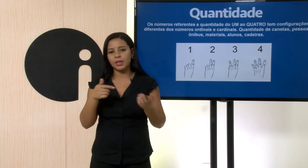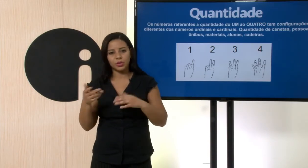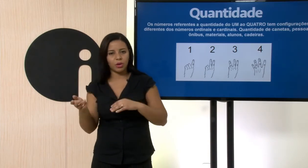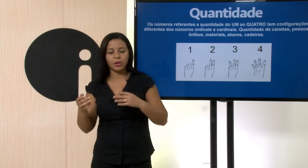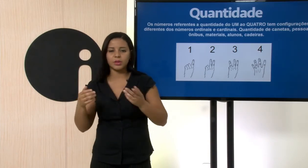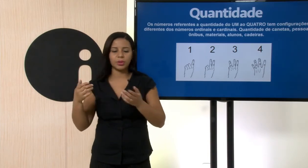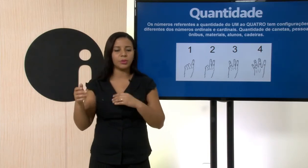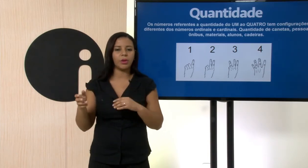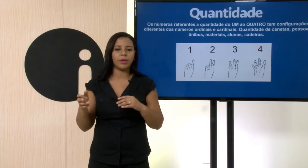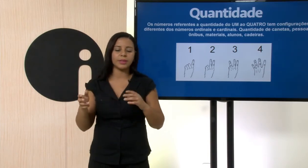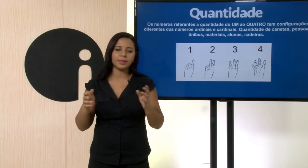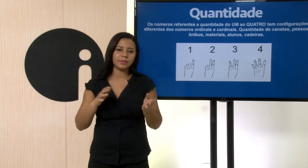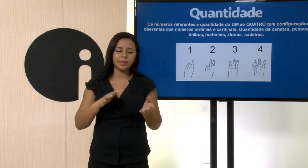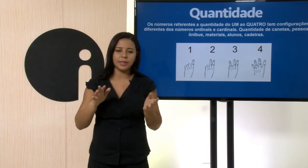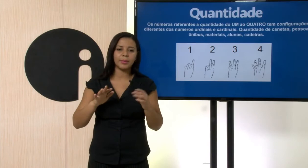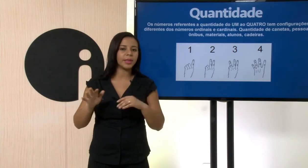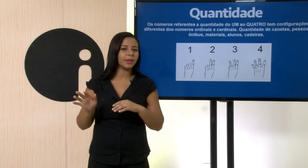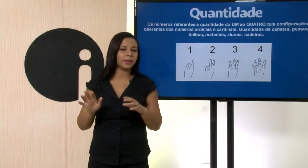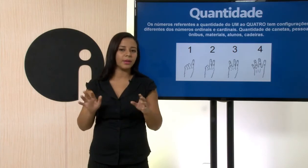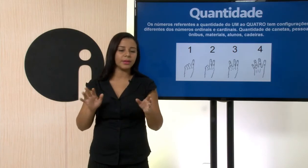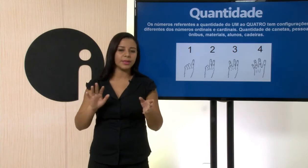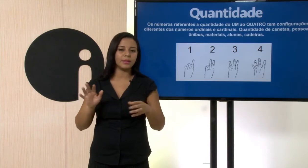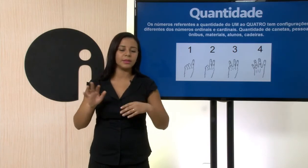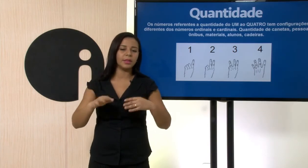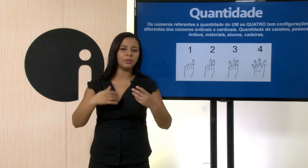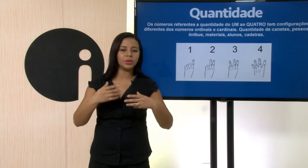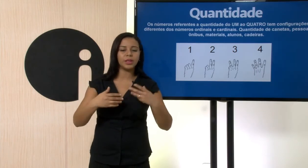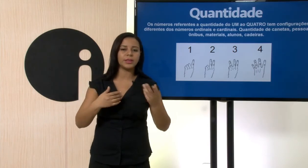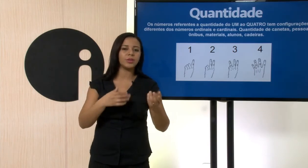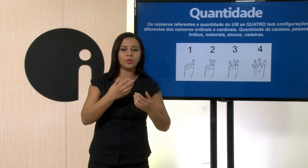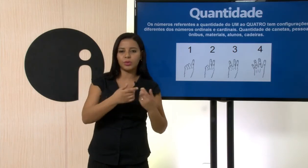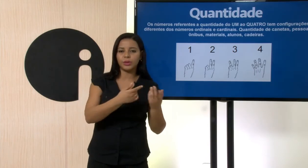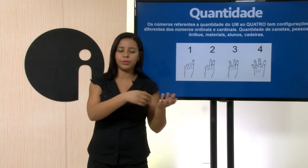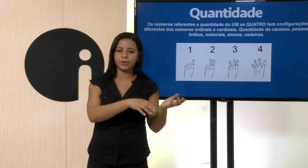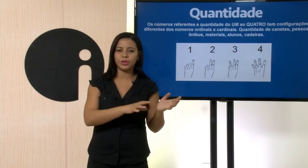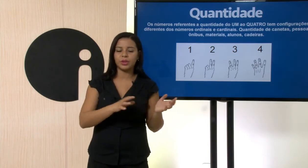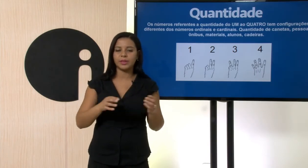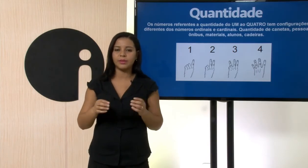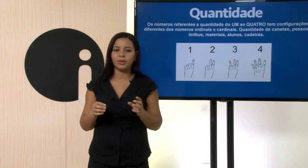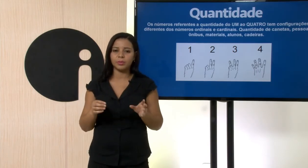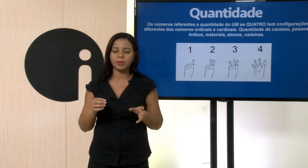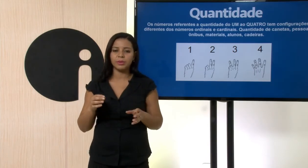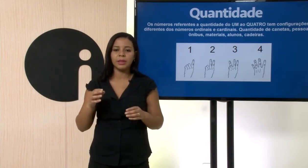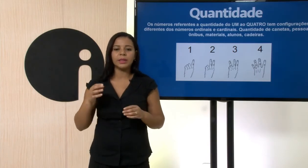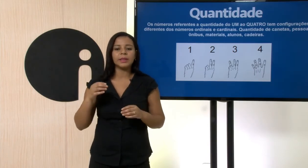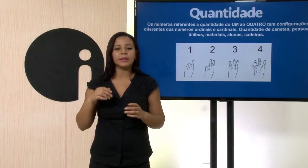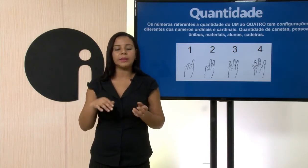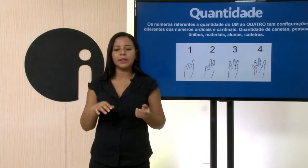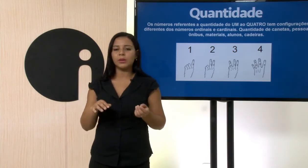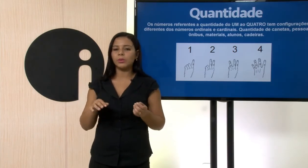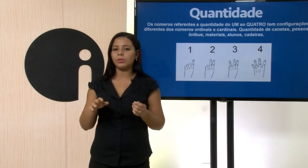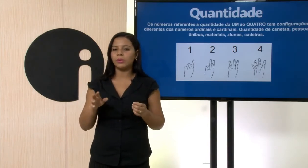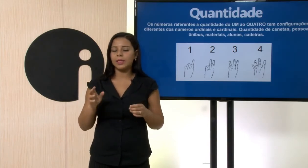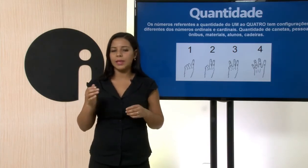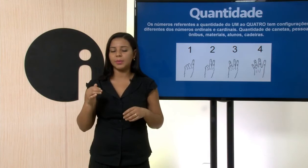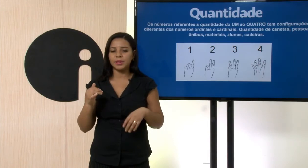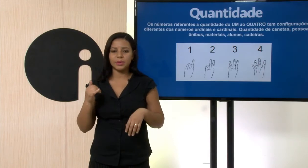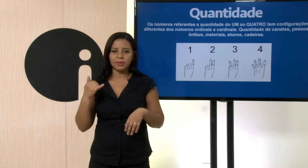7 horas, 8 horas. Sempre não utiliza 18, 20 dessa forma. Então, exemplo, se você